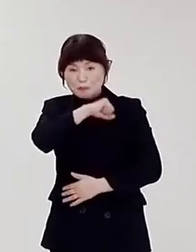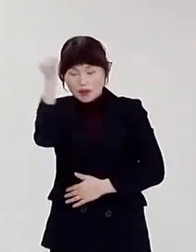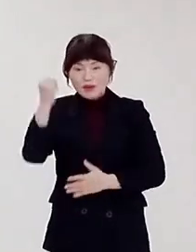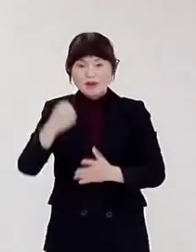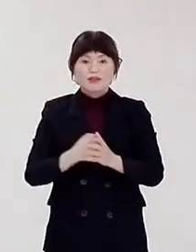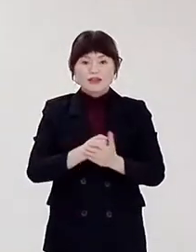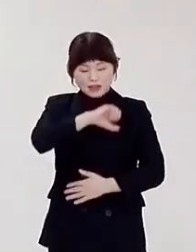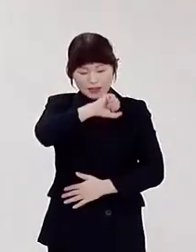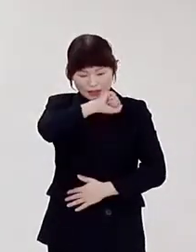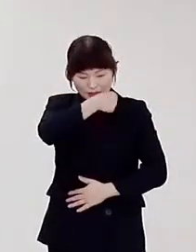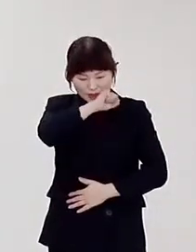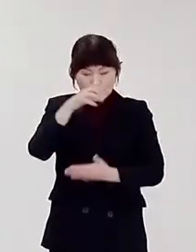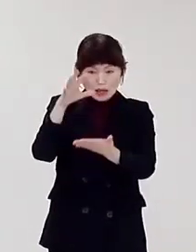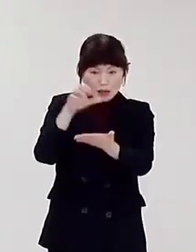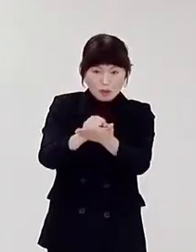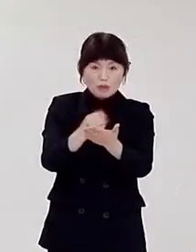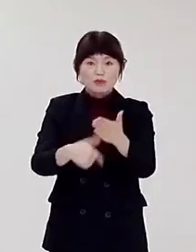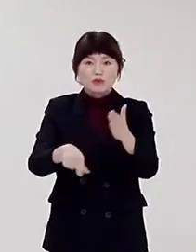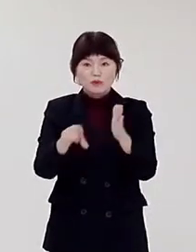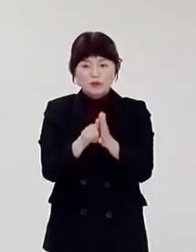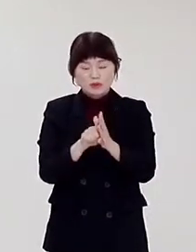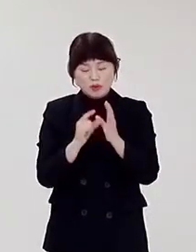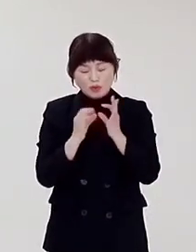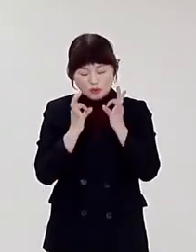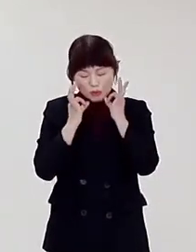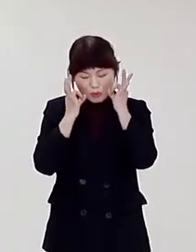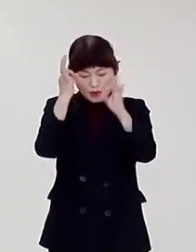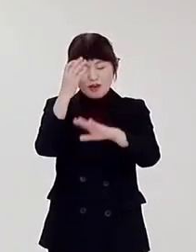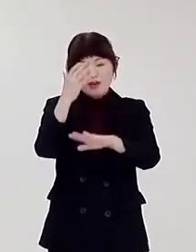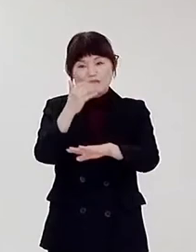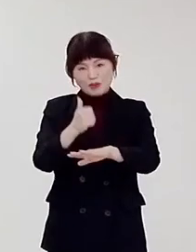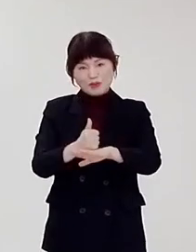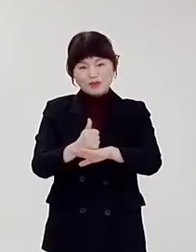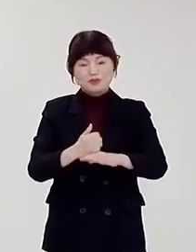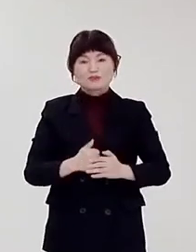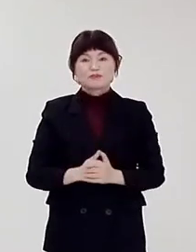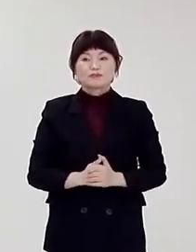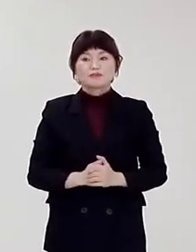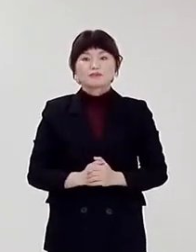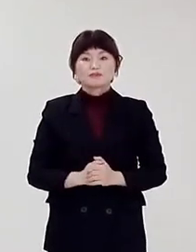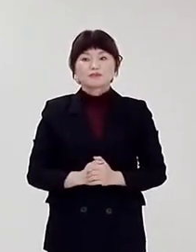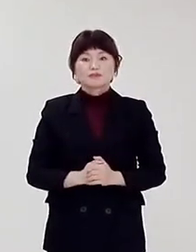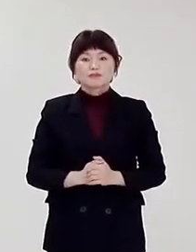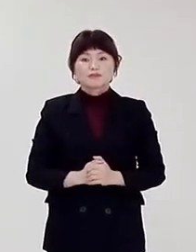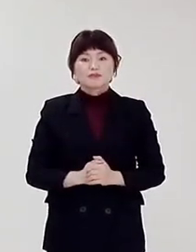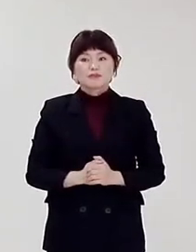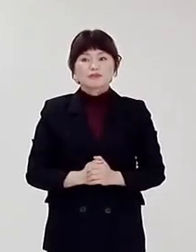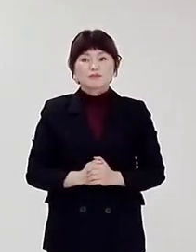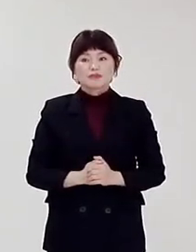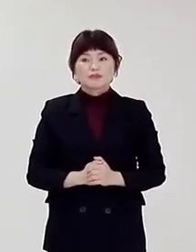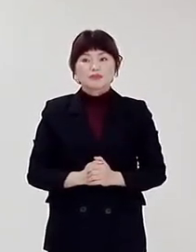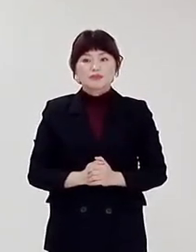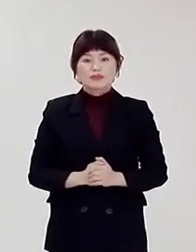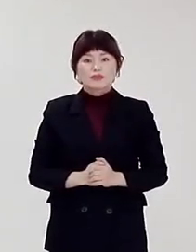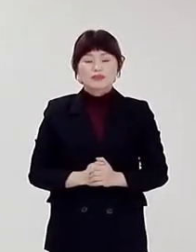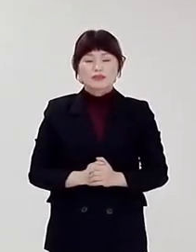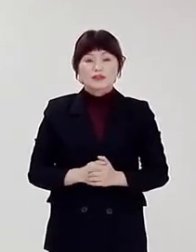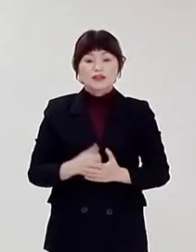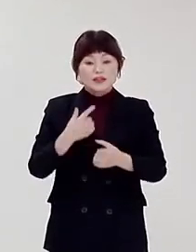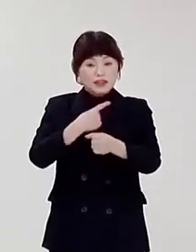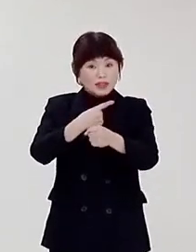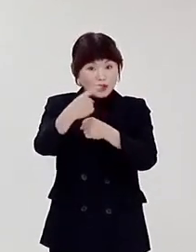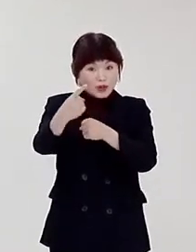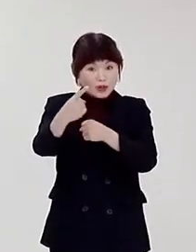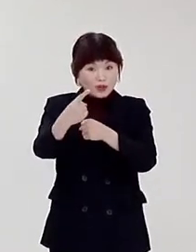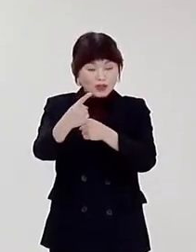예산 확보에 최선의 노력을 기울인 결과라고 생각합니다. 이제 다가올